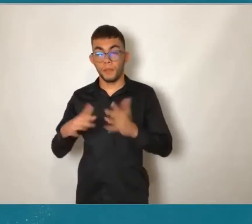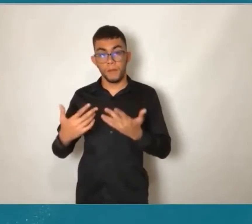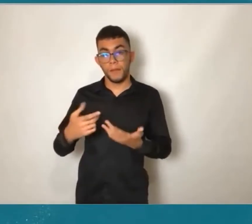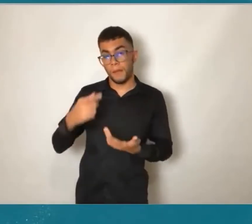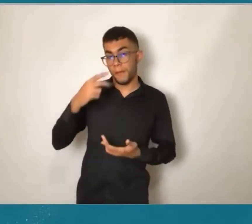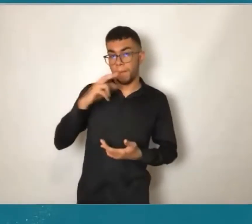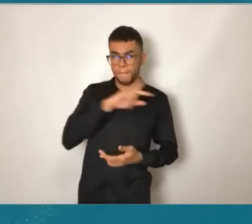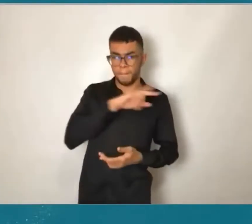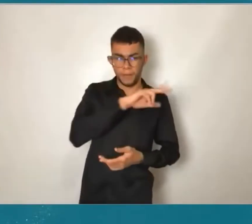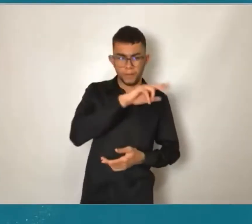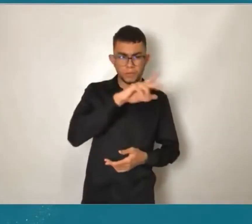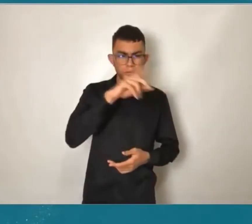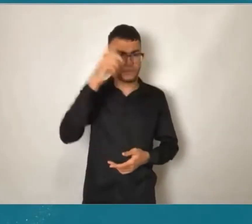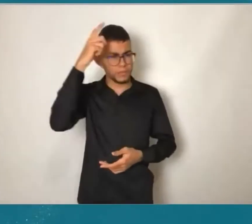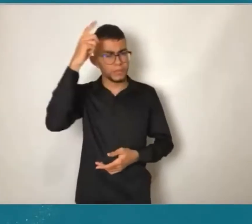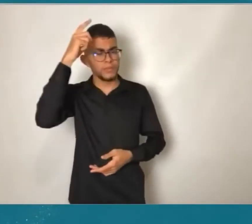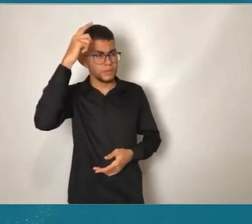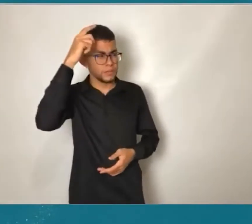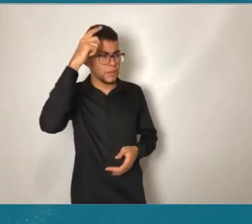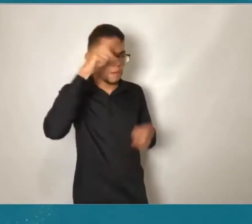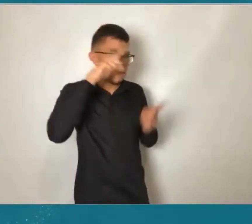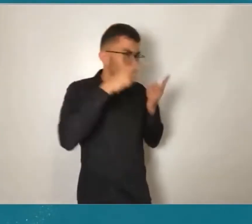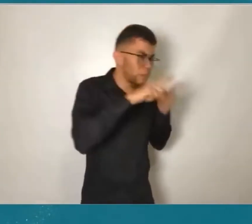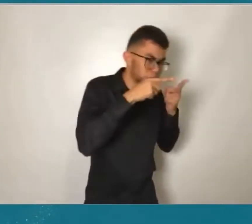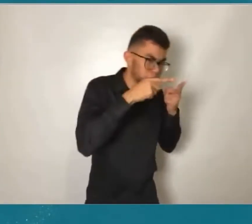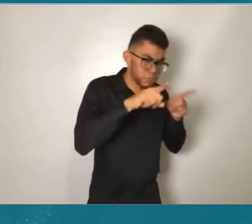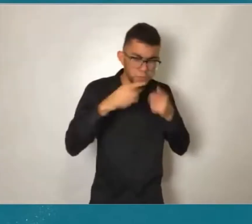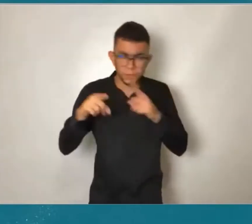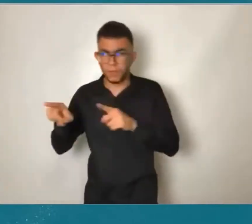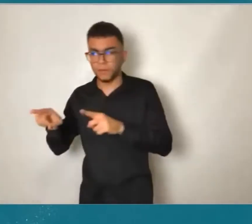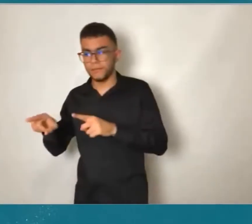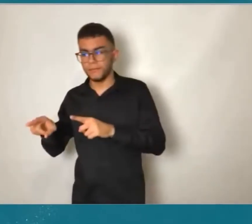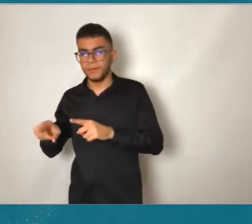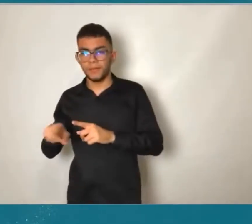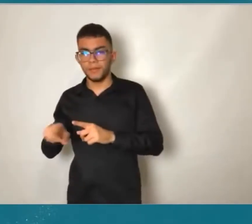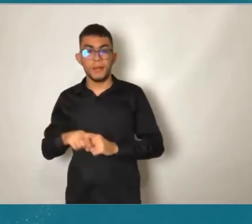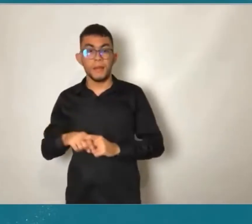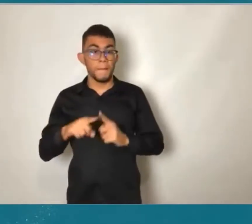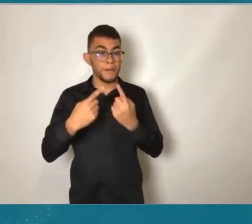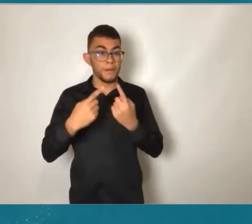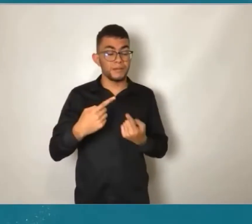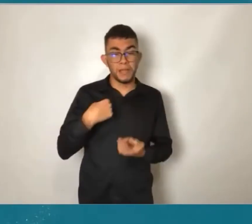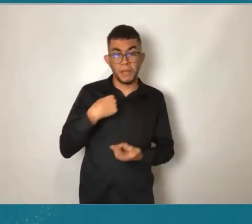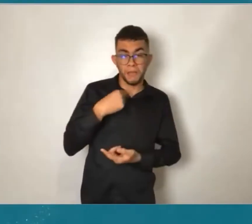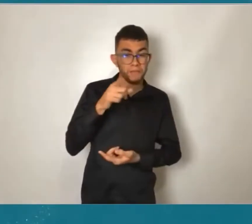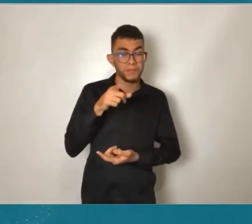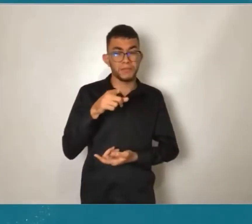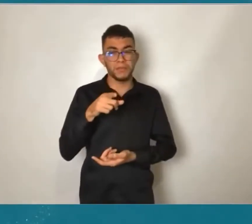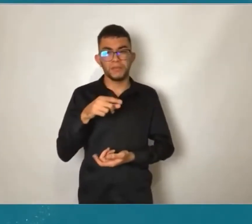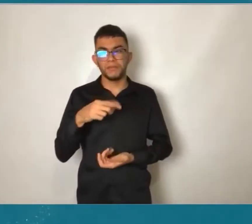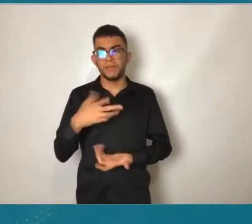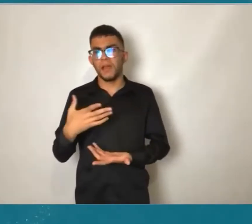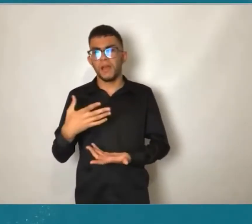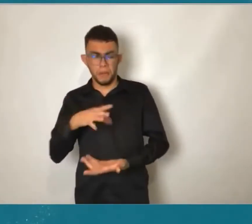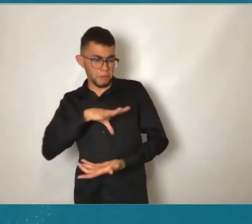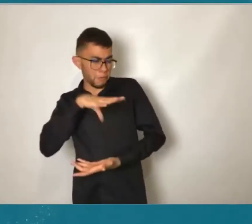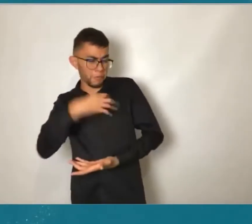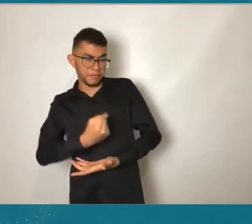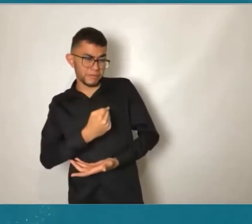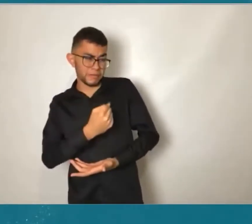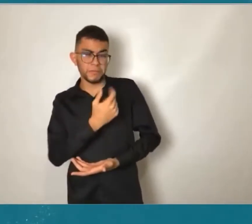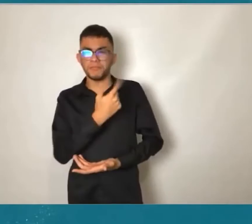tem dó, não vai ter dó, porque com relação a Satanás e seus seguidores, Deus não tem dó. Mas